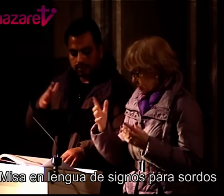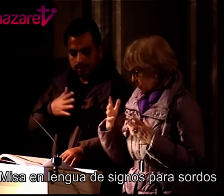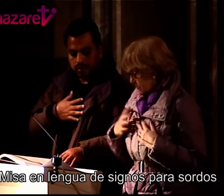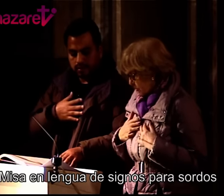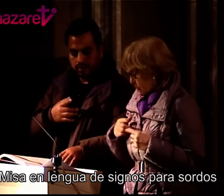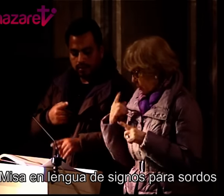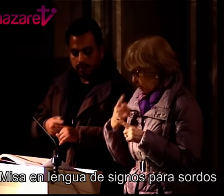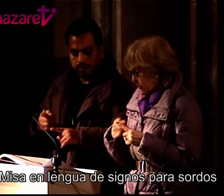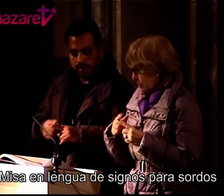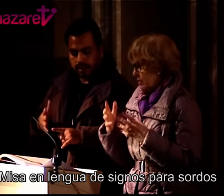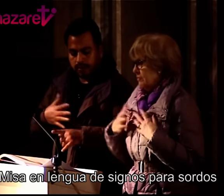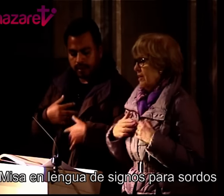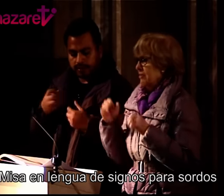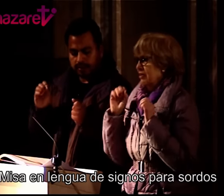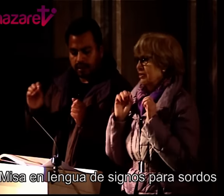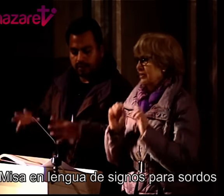Dios mío,